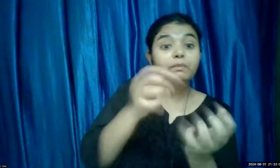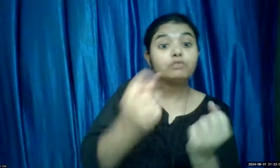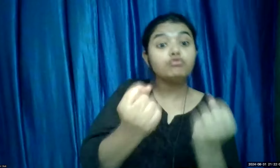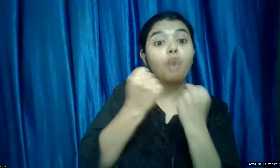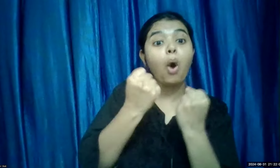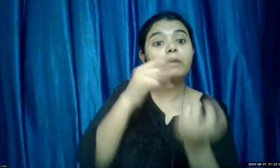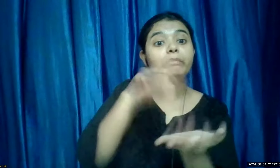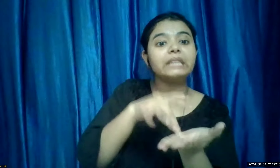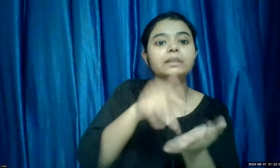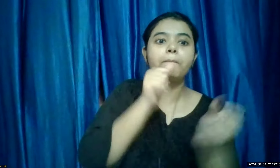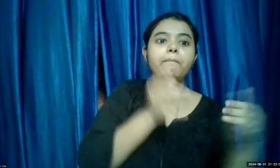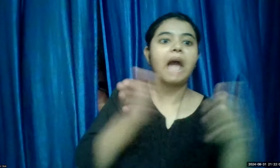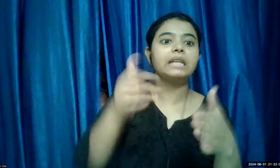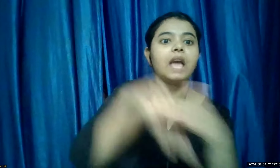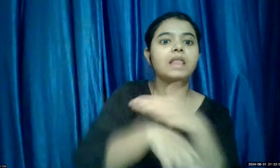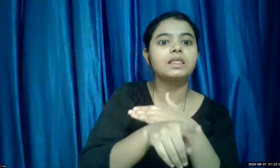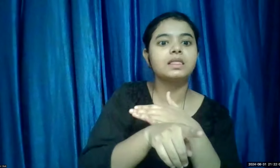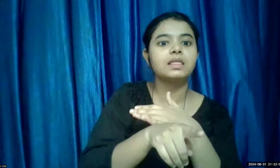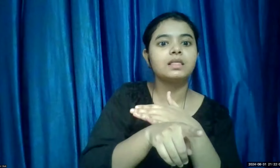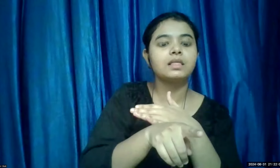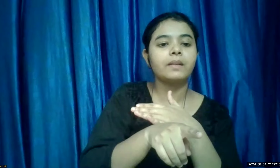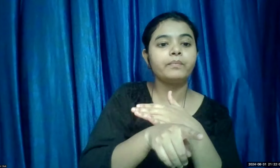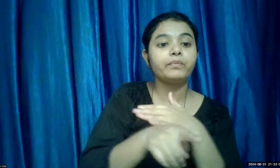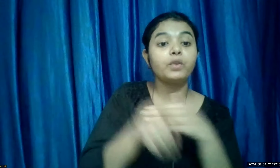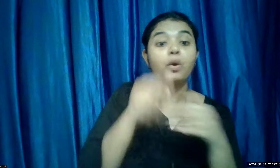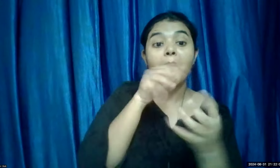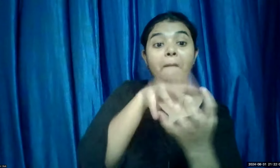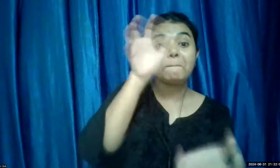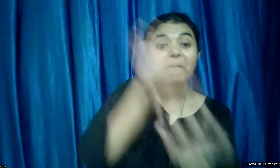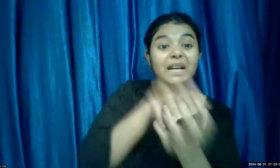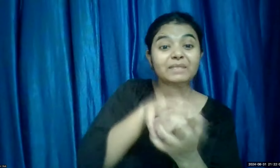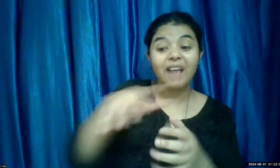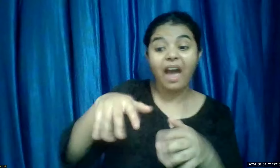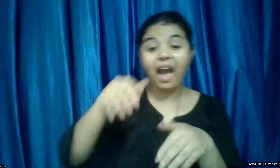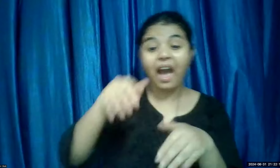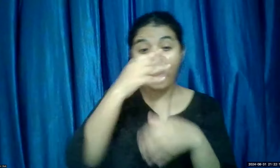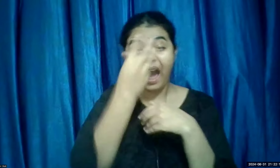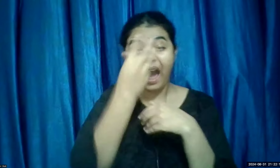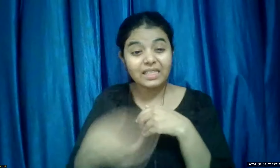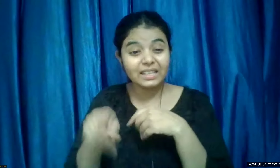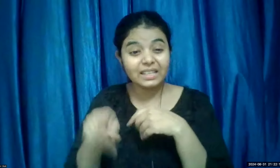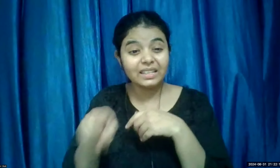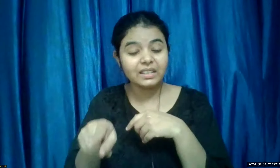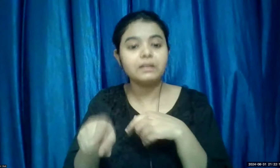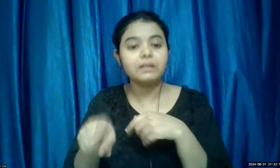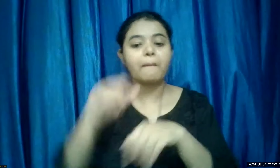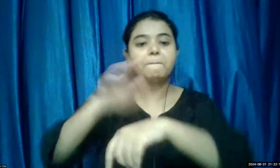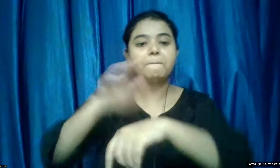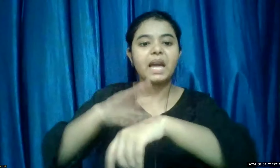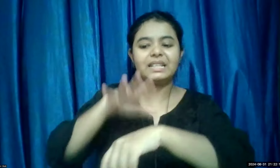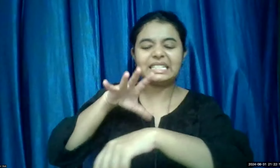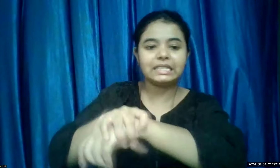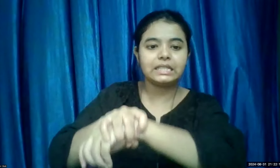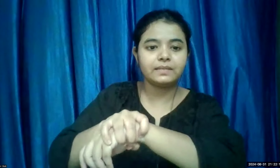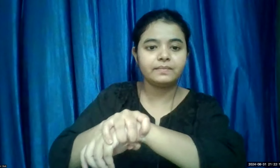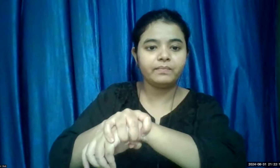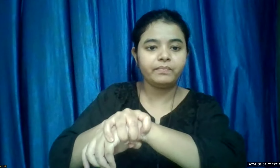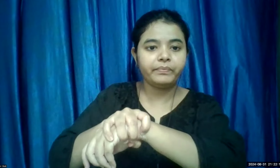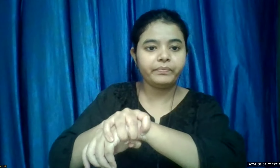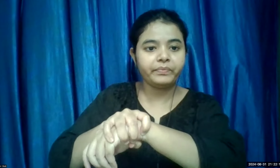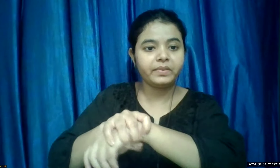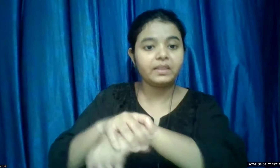तो उस मगरमच्छ ने हाथी का पैर पकड़ लिया और बहुत अच्छी तरीके से उसको जकड़ लिया, पूरे उसके